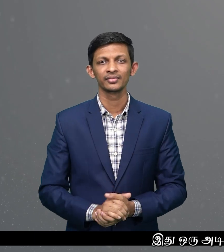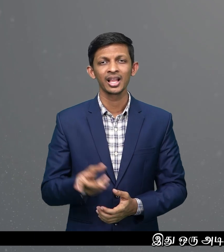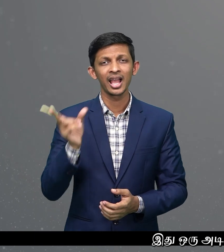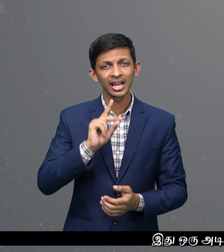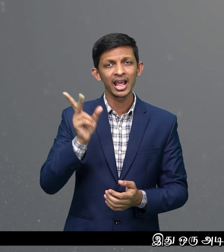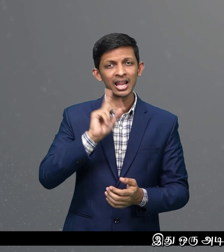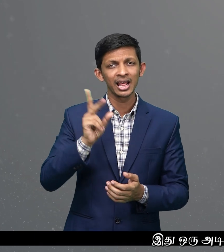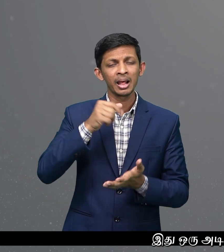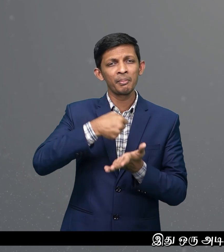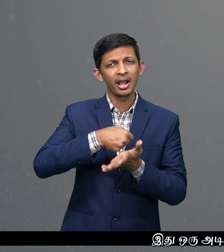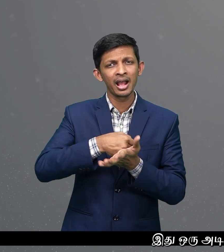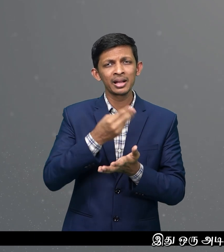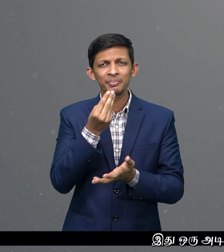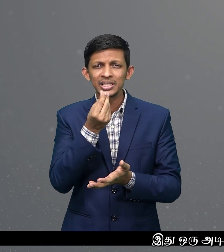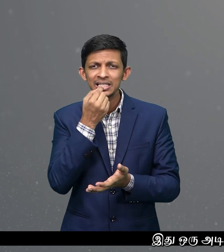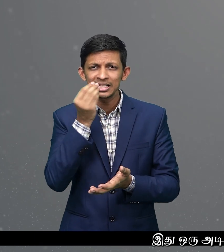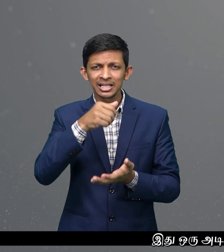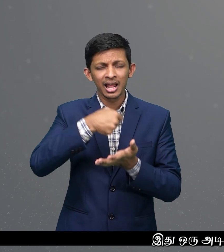இது ஒரு கார உப்பும் கூட.